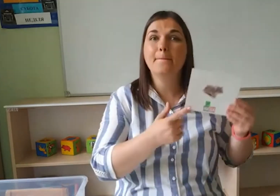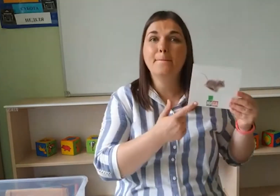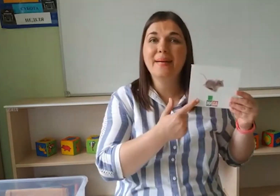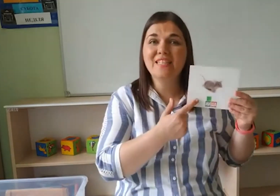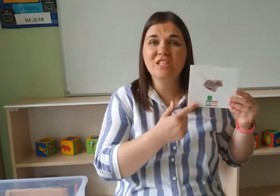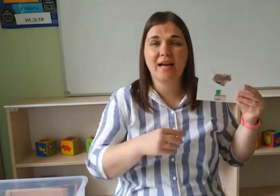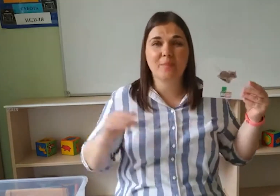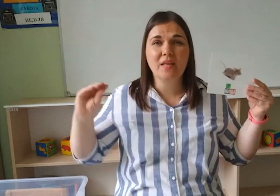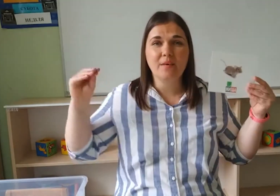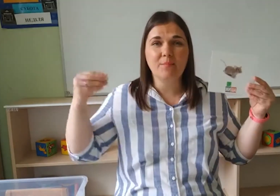Миша.